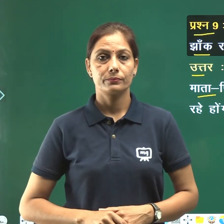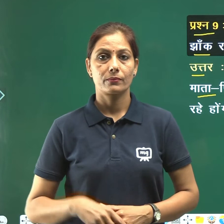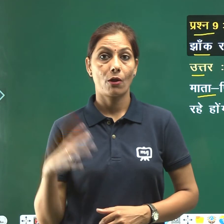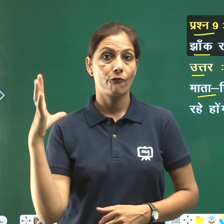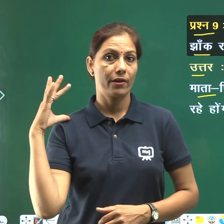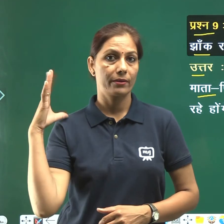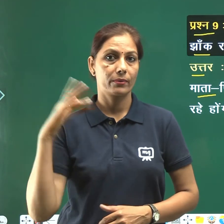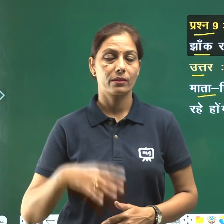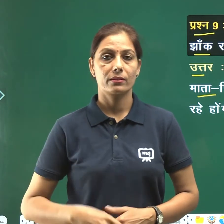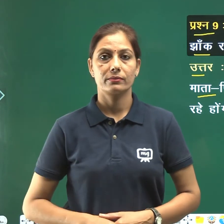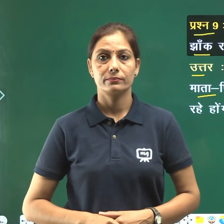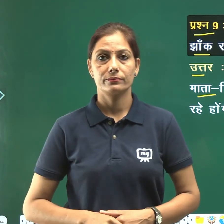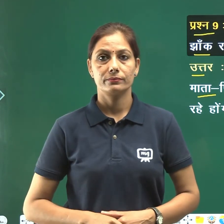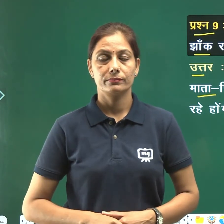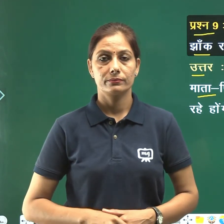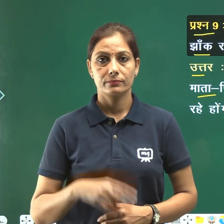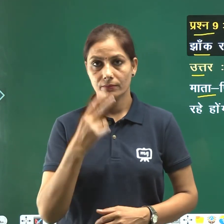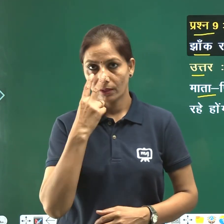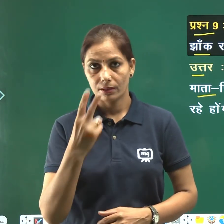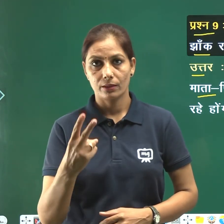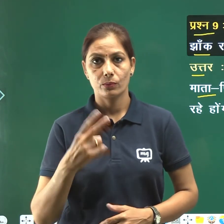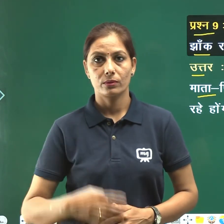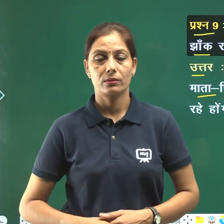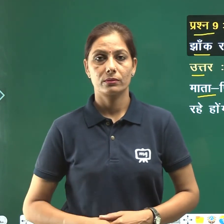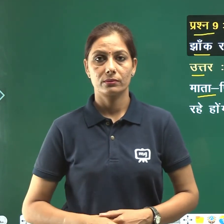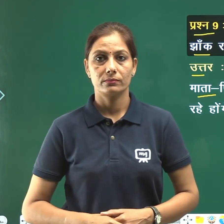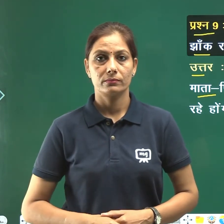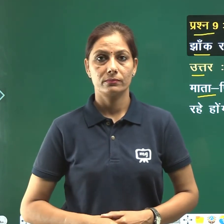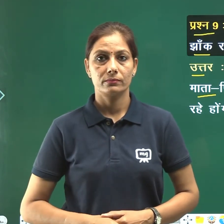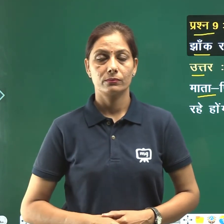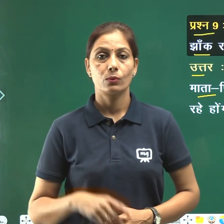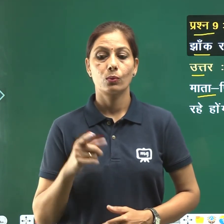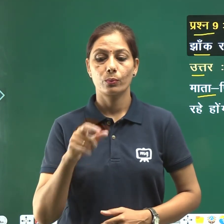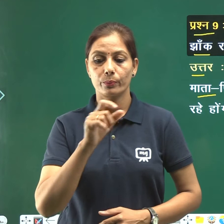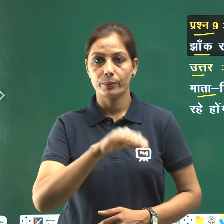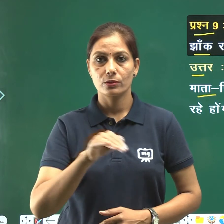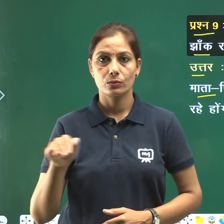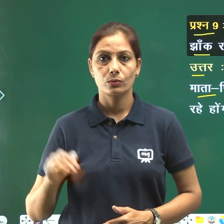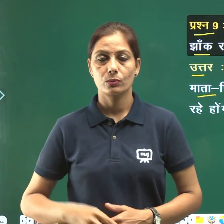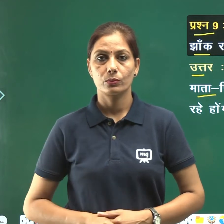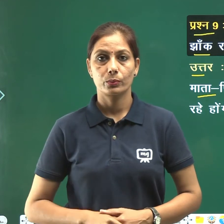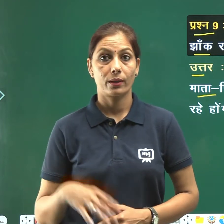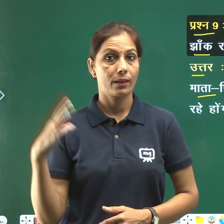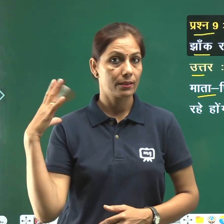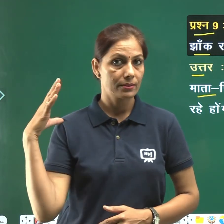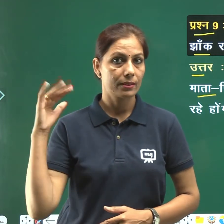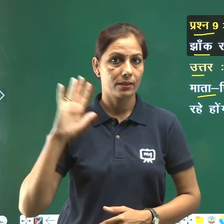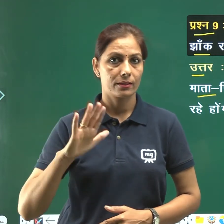इंतजार में झांक रहे होंगे। उन्हें इंतजार है